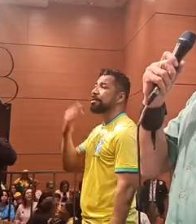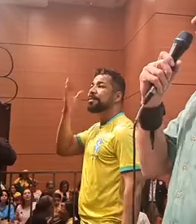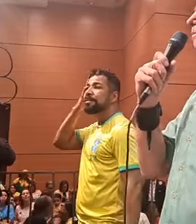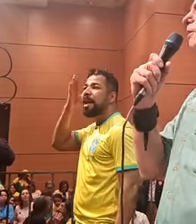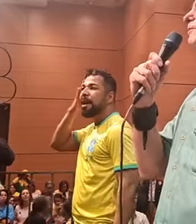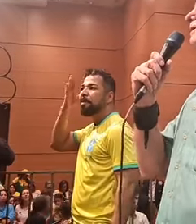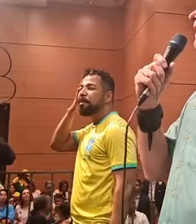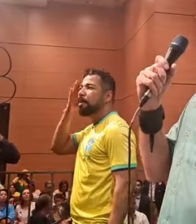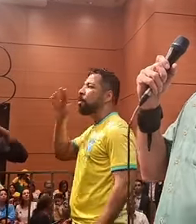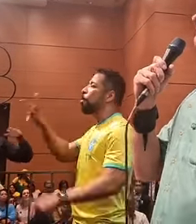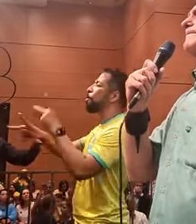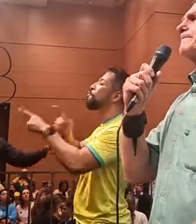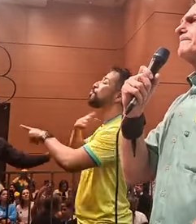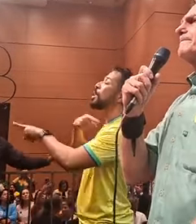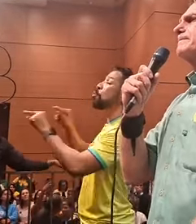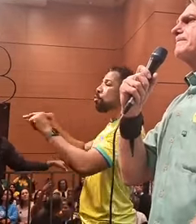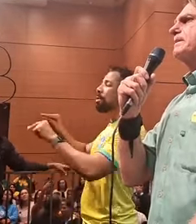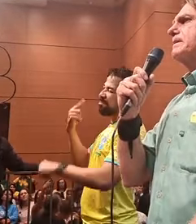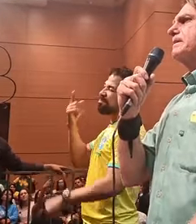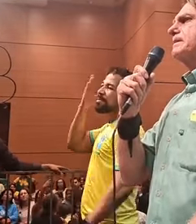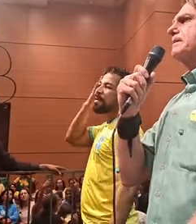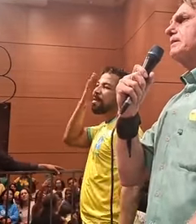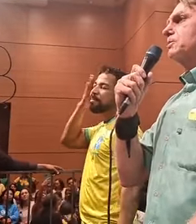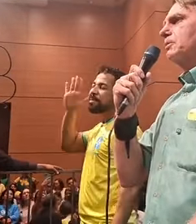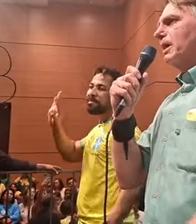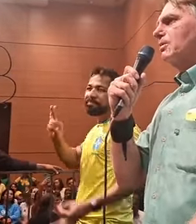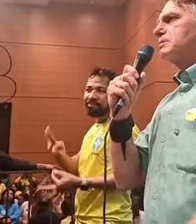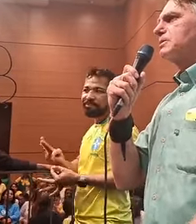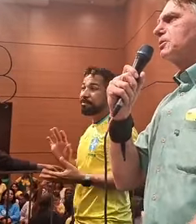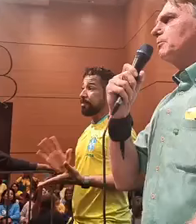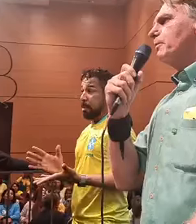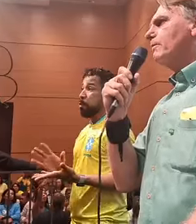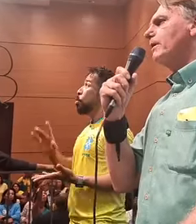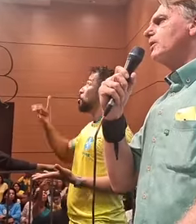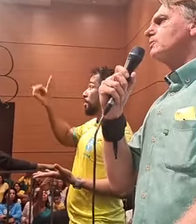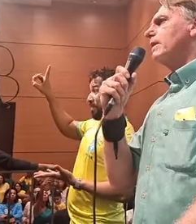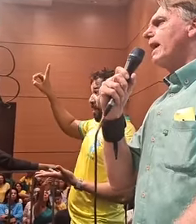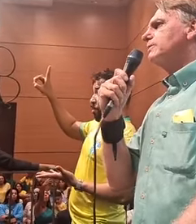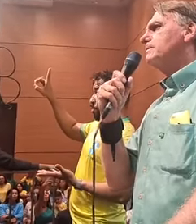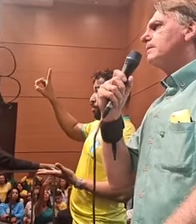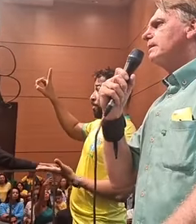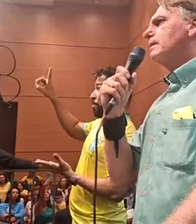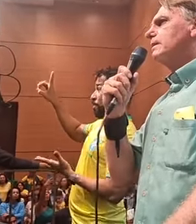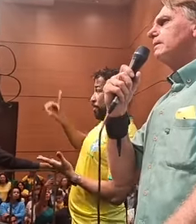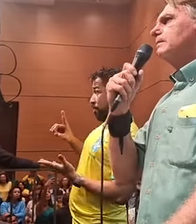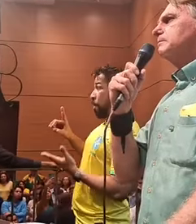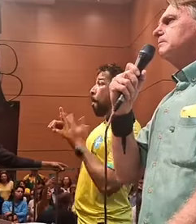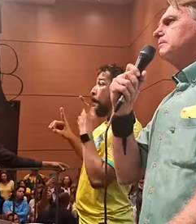o que o povo quer. E com Deus, o povo ao nosso lado,